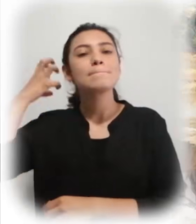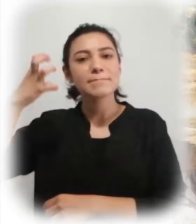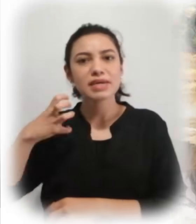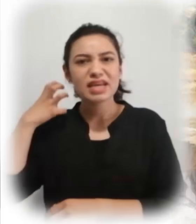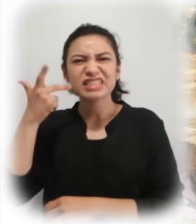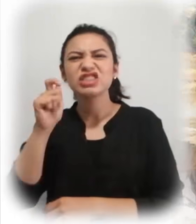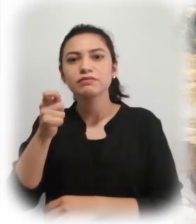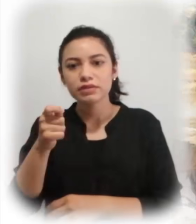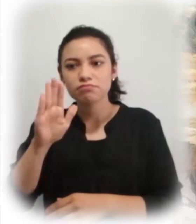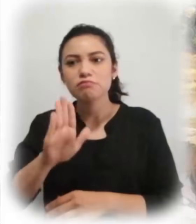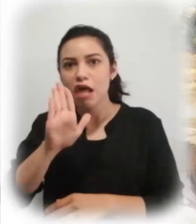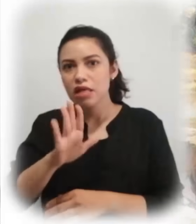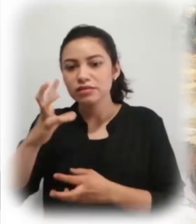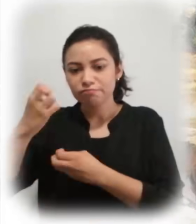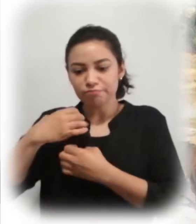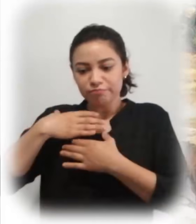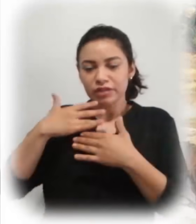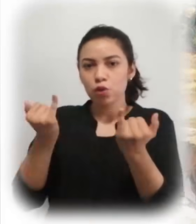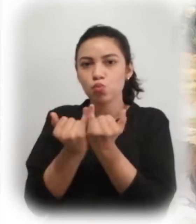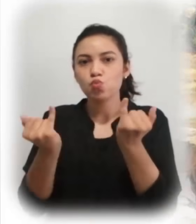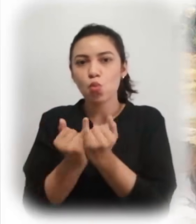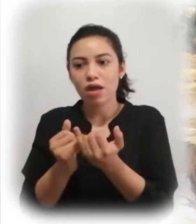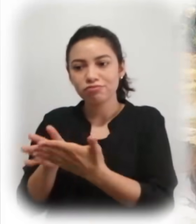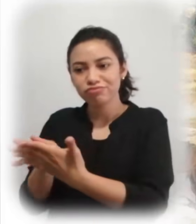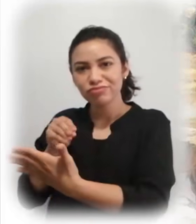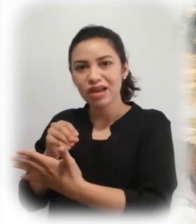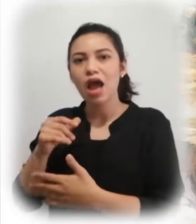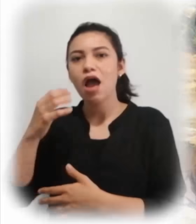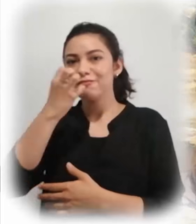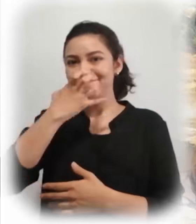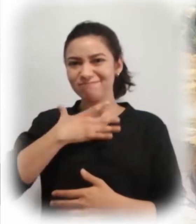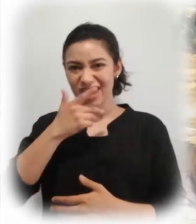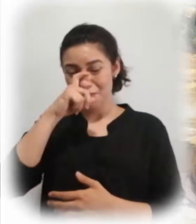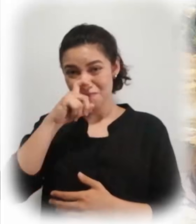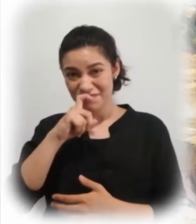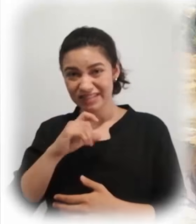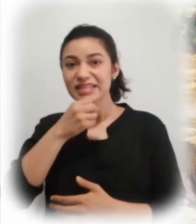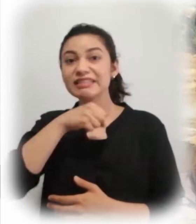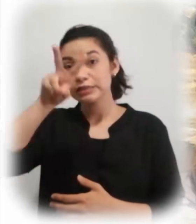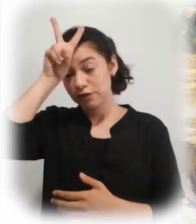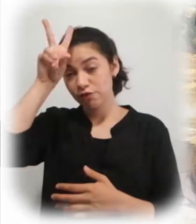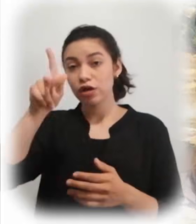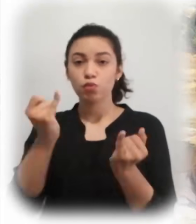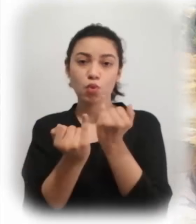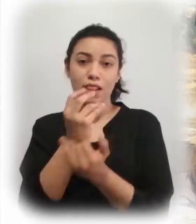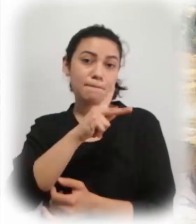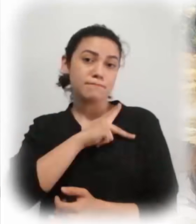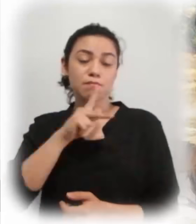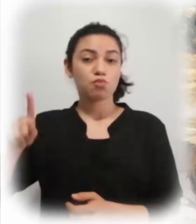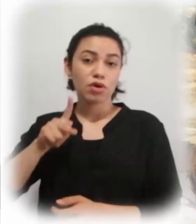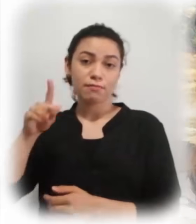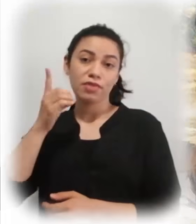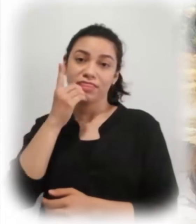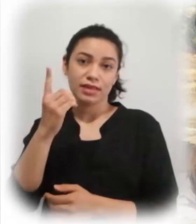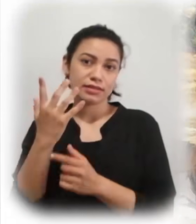Nada romántico, estilente, agresivo. Pero el pastor no se da cuenta que se ha